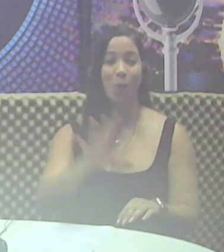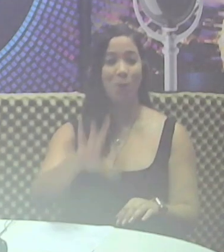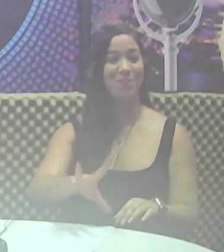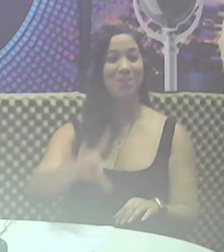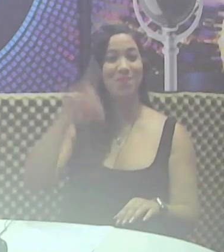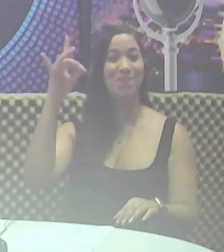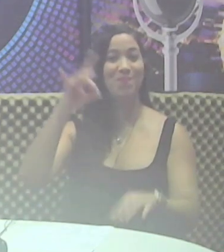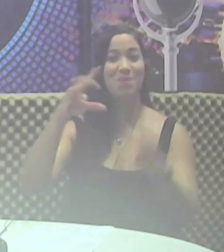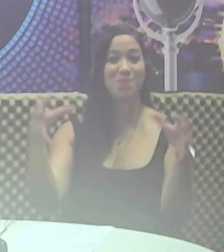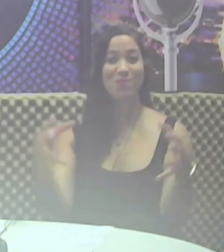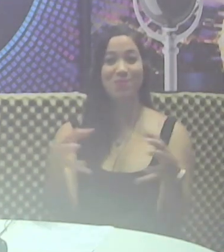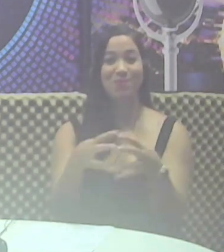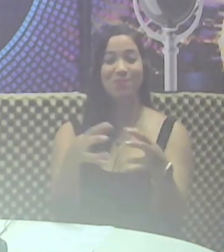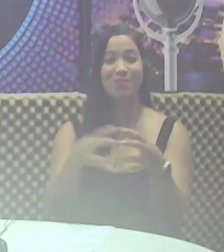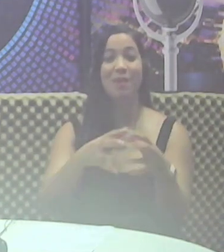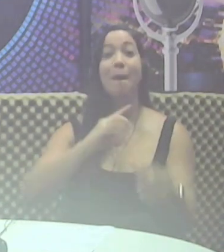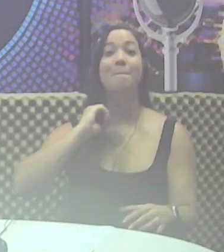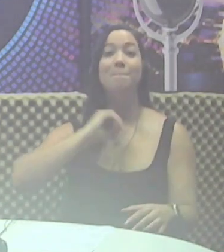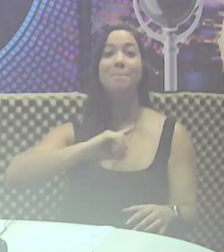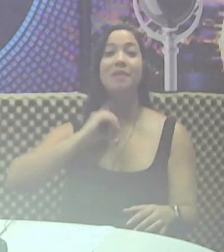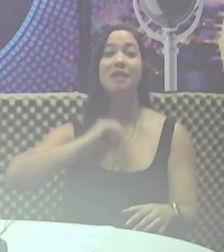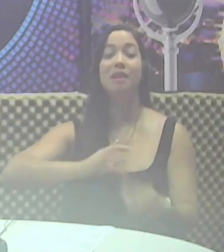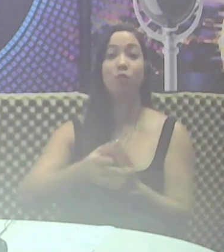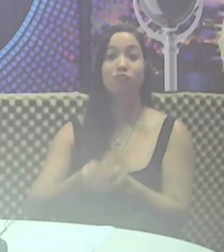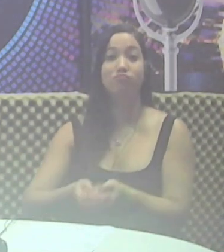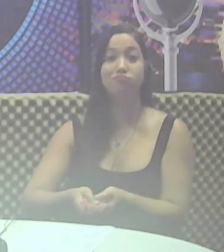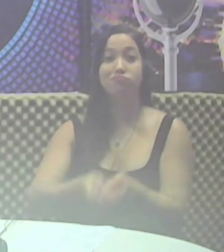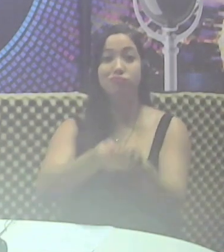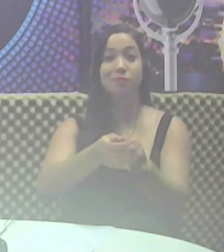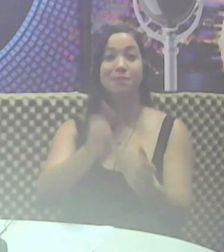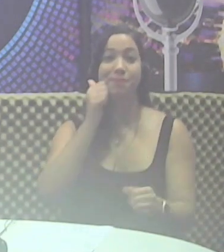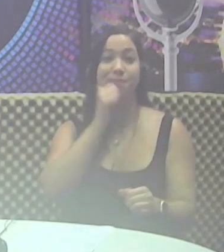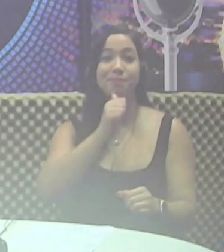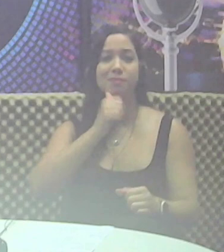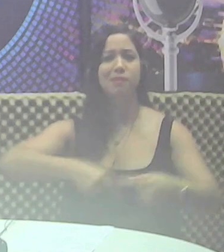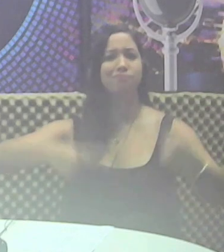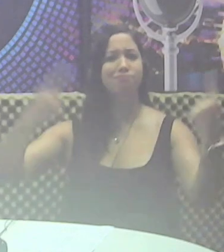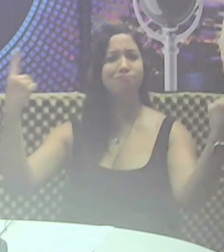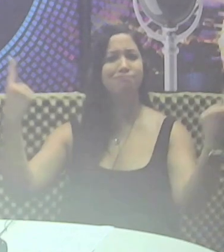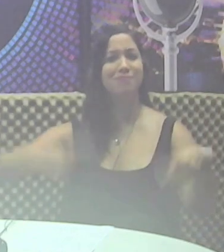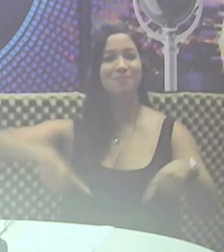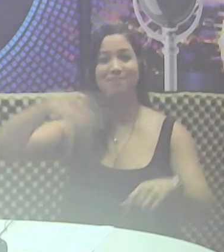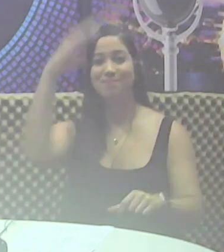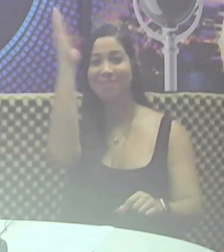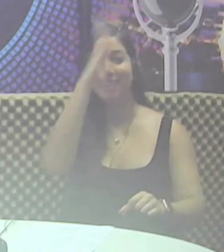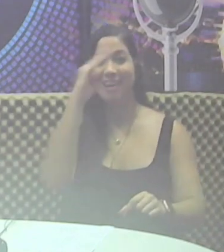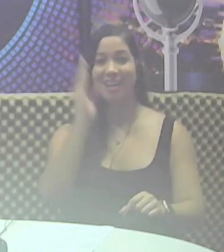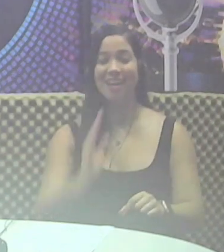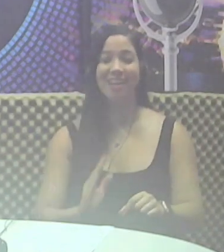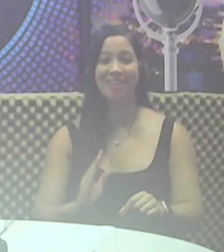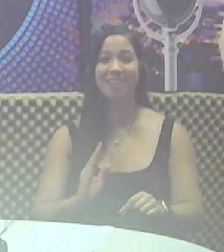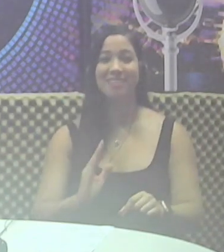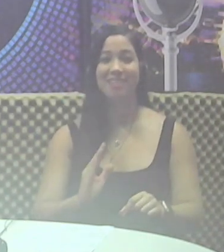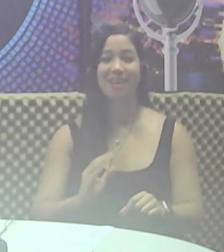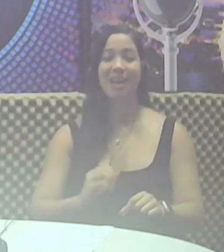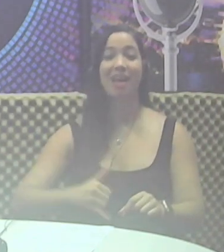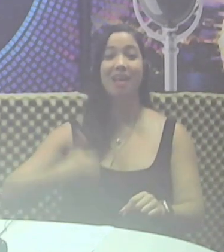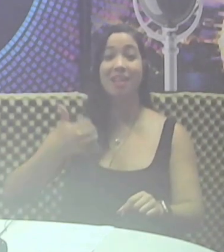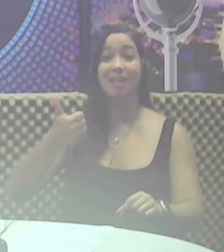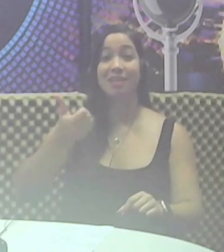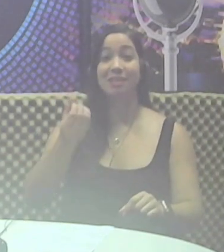para integrar a seleção mineira de vôlei feminino na disputa do Campeonato Brasileiro de Seleções